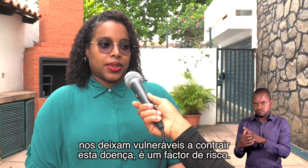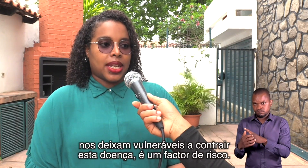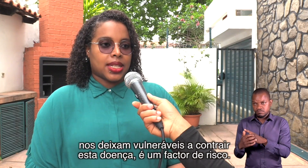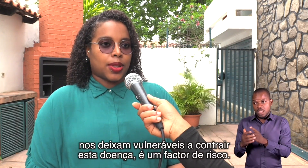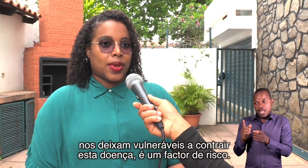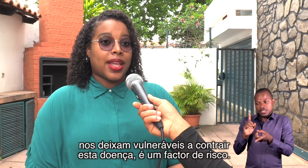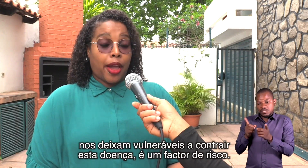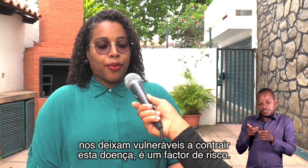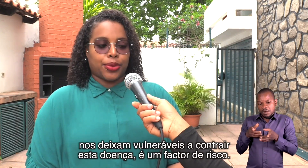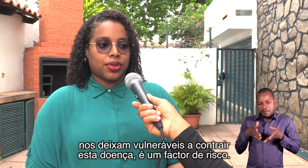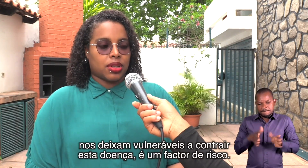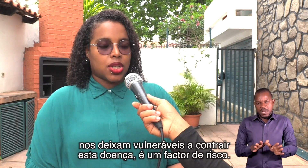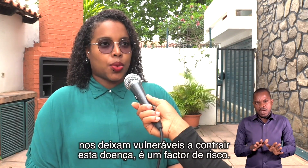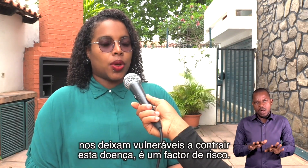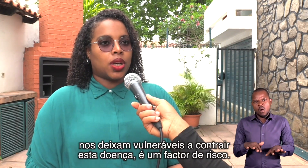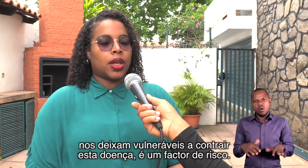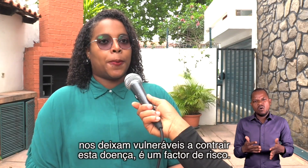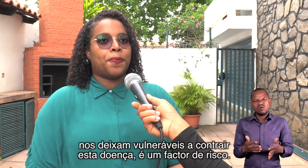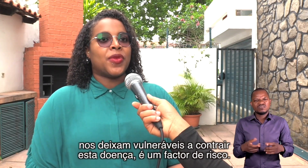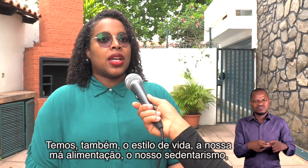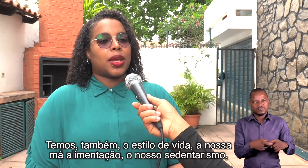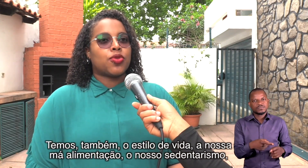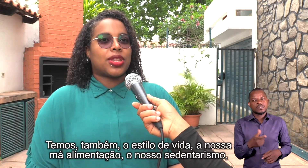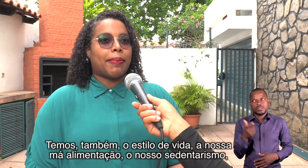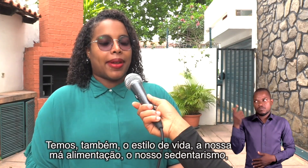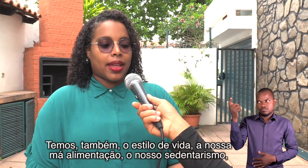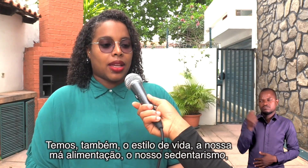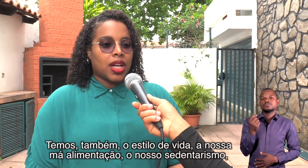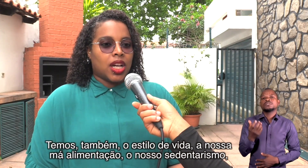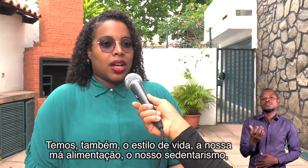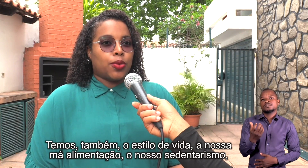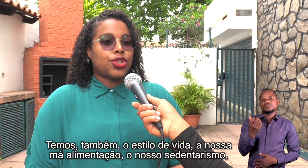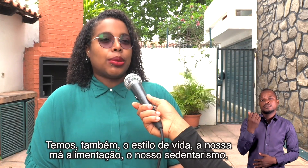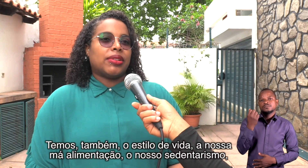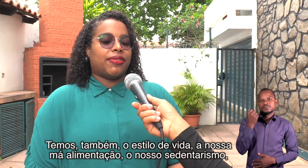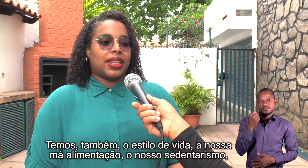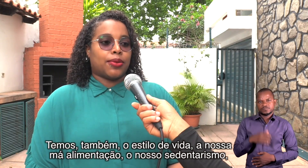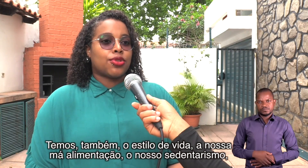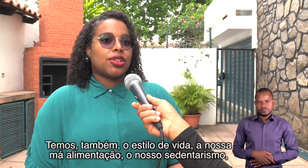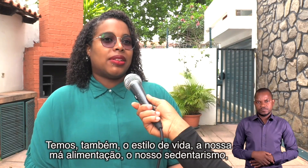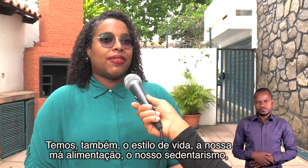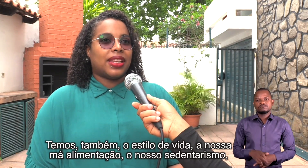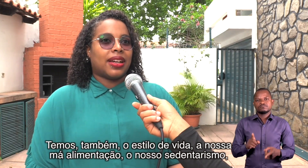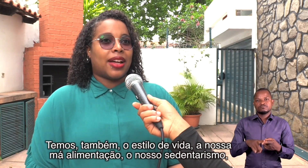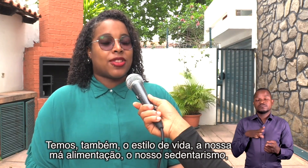contrair esta doença, é um fator de risco. Temos também o estilo de vida, o nosso estilo de vida, a nossa